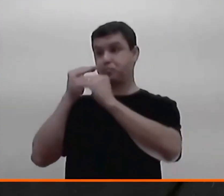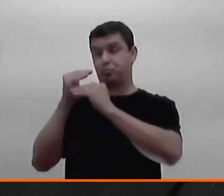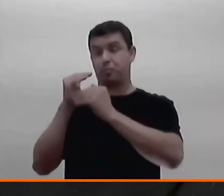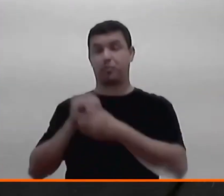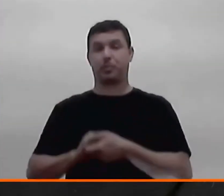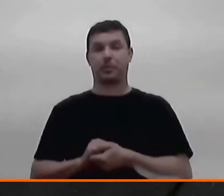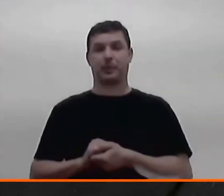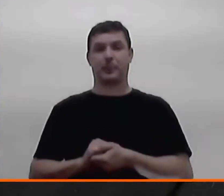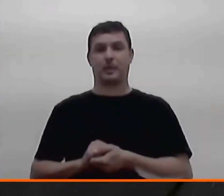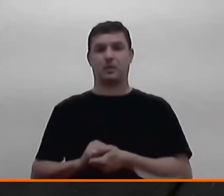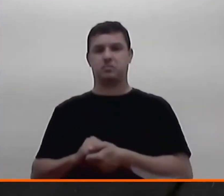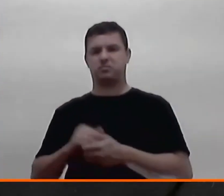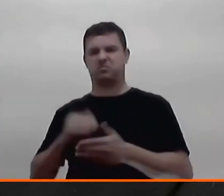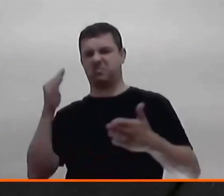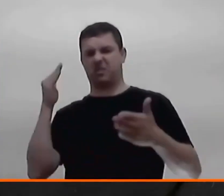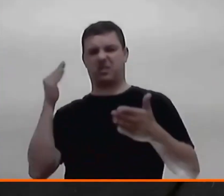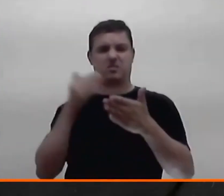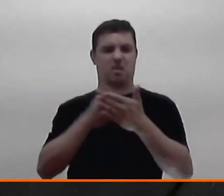porta do inimigo.